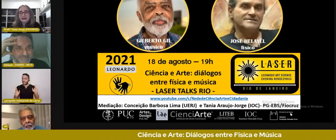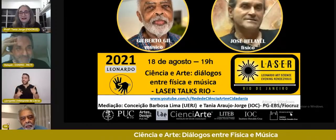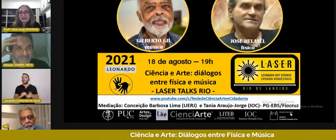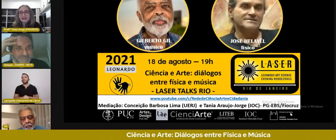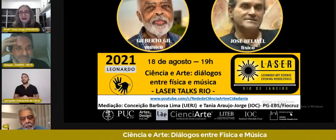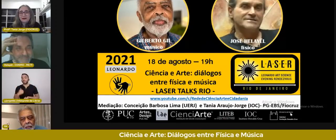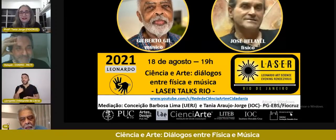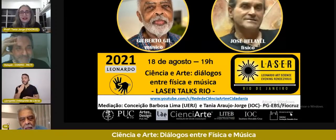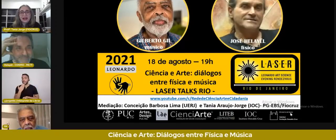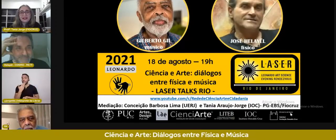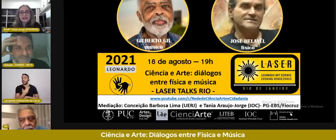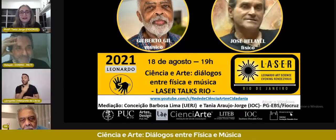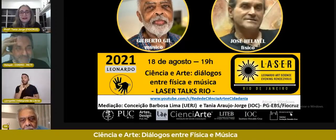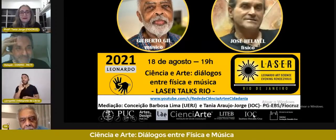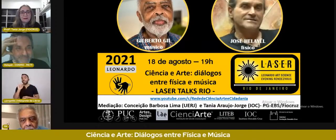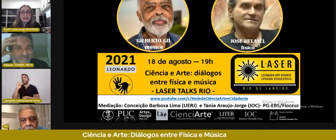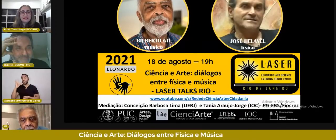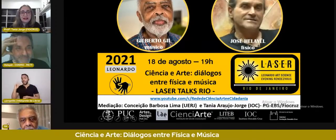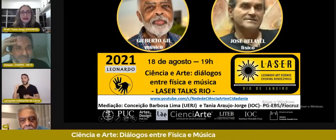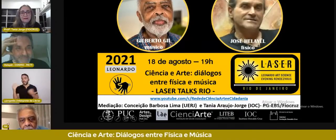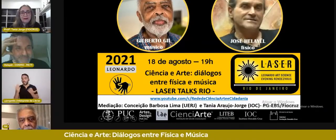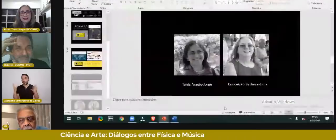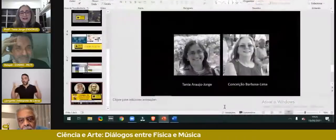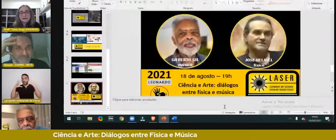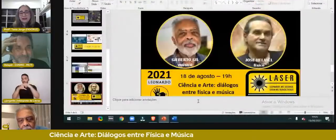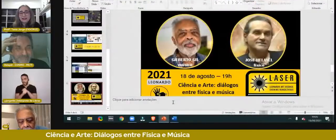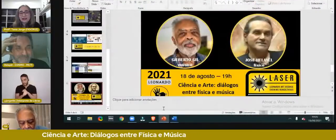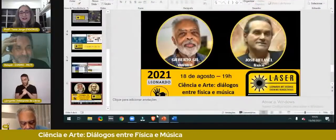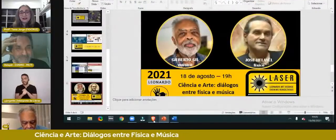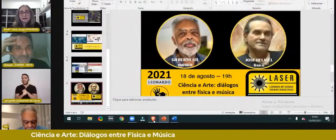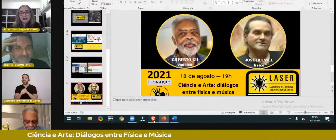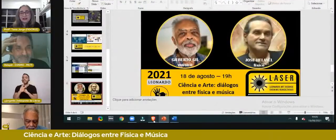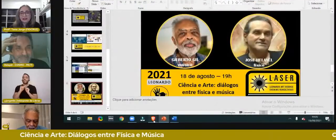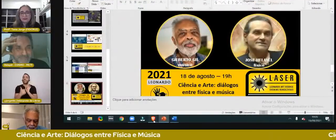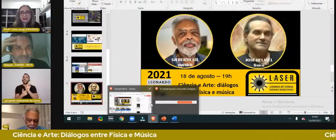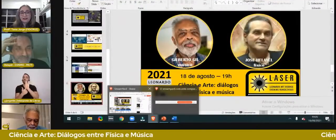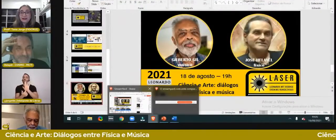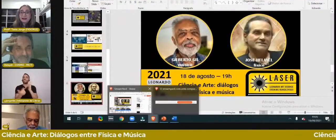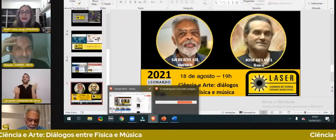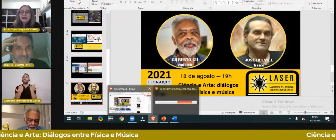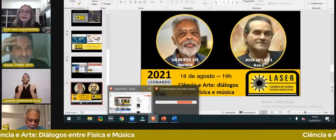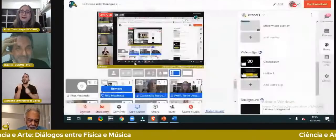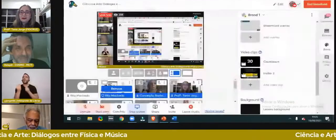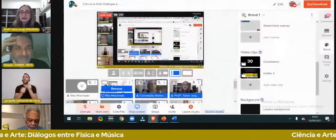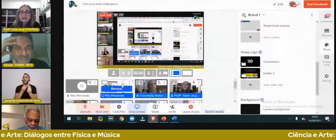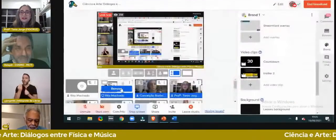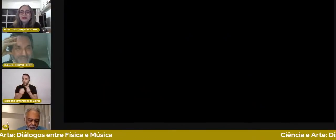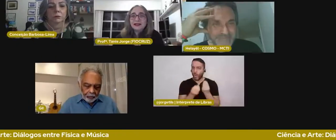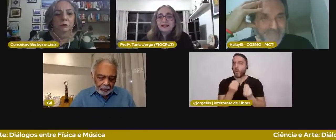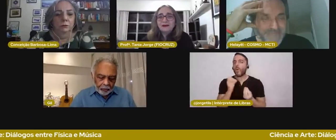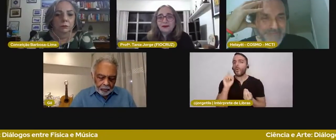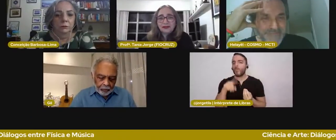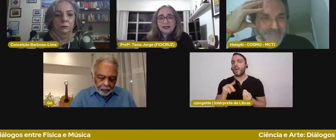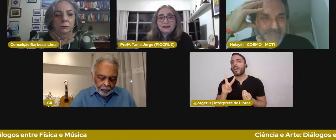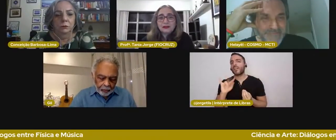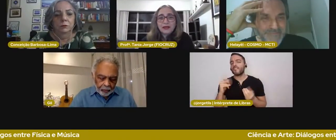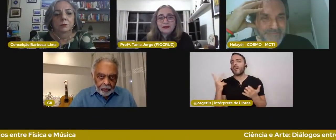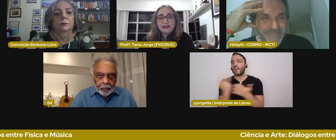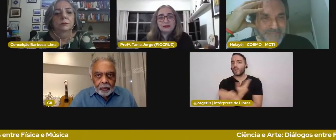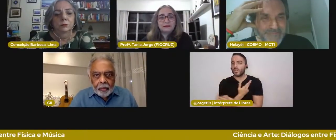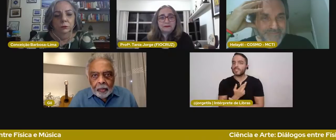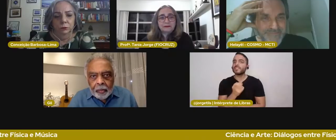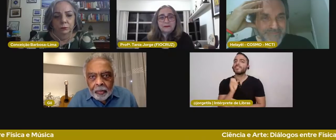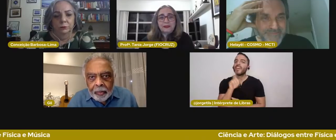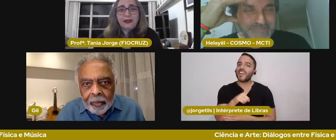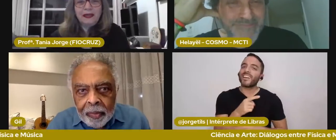Rita desligar os slides e eu vou apresentar, basicamente, a dinâmica que a gente vai ter e introduzir o nosso querido